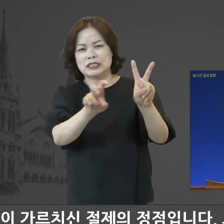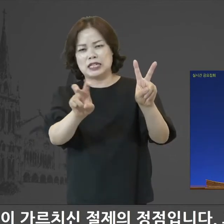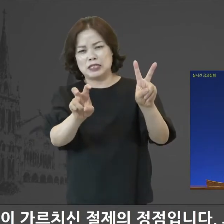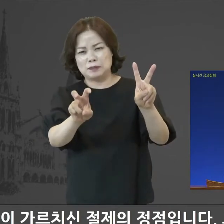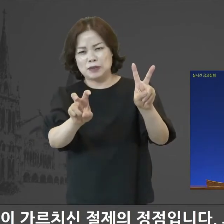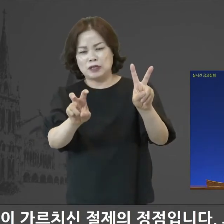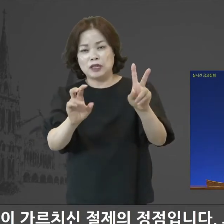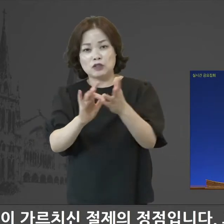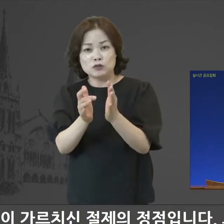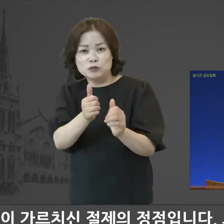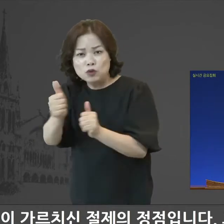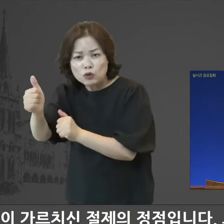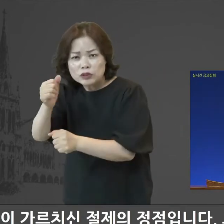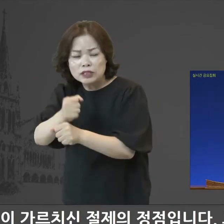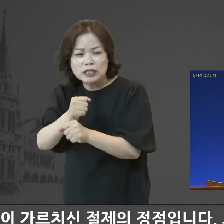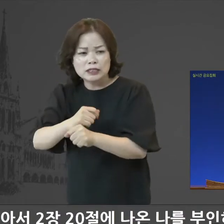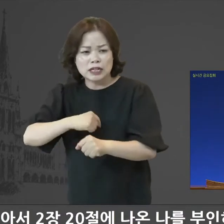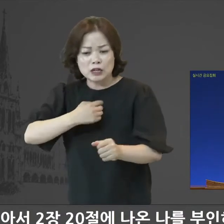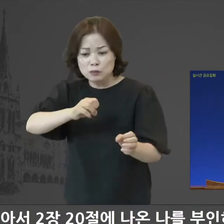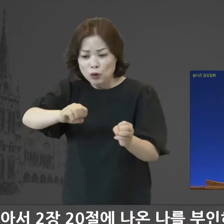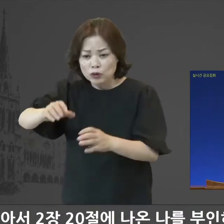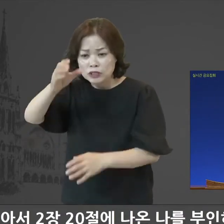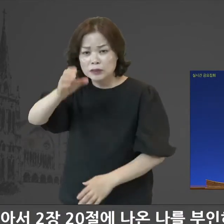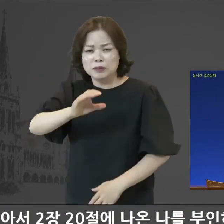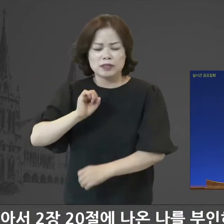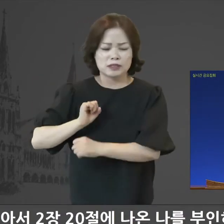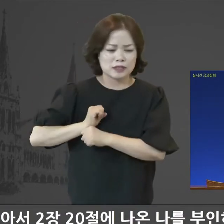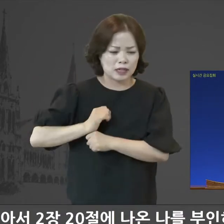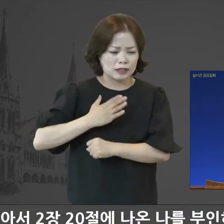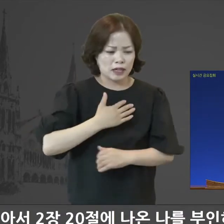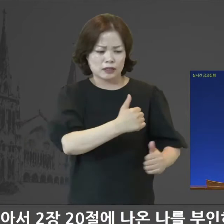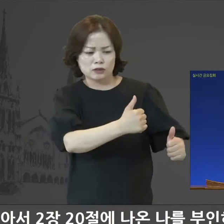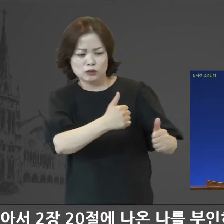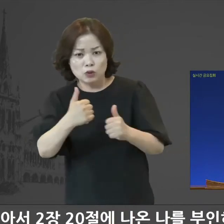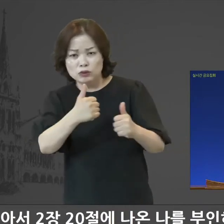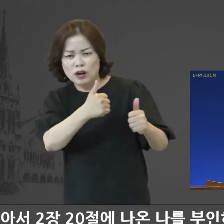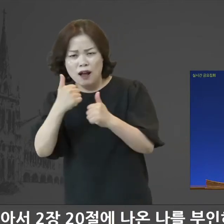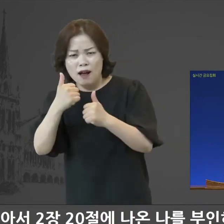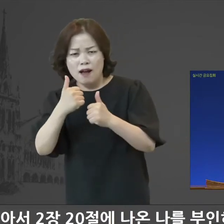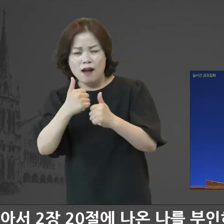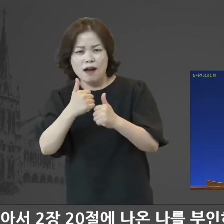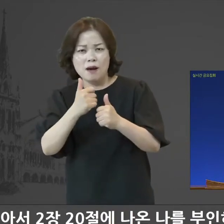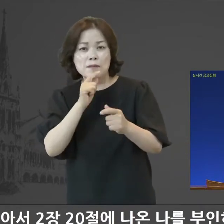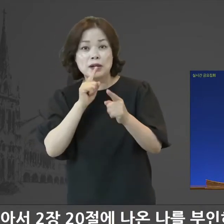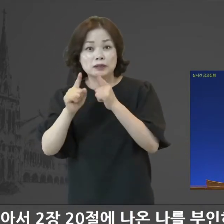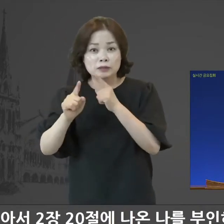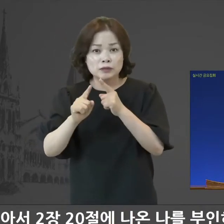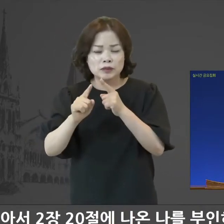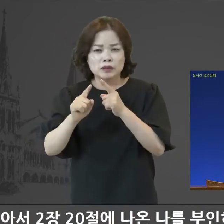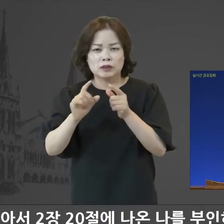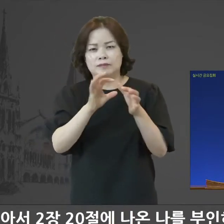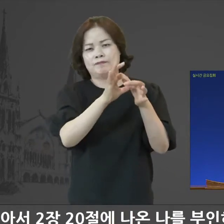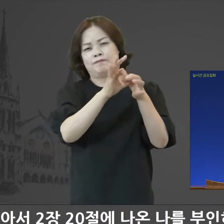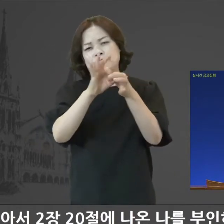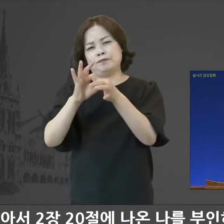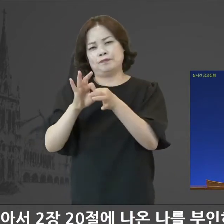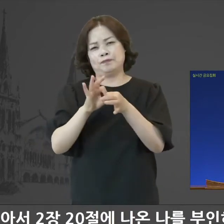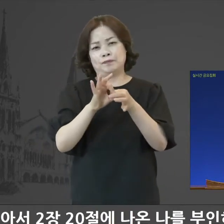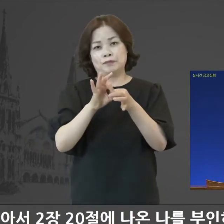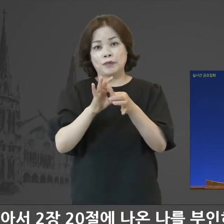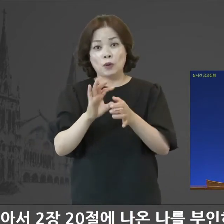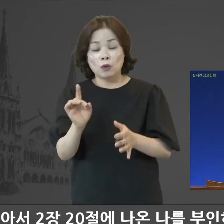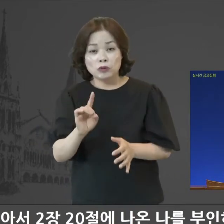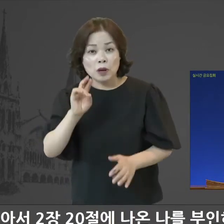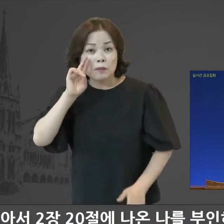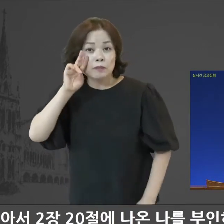말씀이 결국은 예수님께서 자기 부인하고 십자가 지고 내 뒤 쫓으라, 날마다 나를 따르라 하신 그 말씀하고 딱 연결되는 거죠. 어떻게